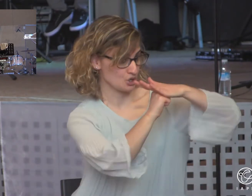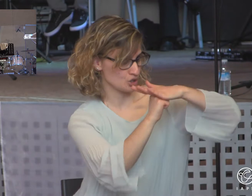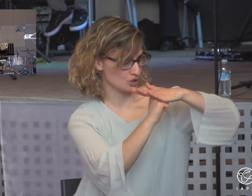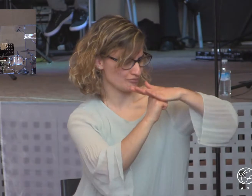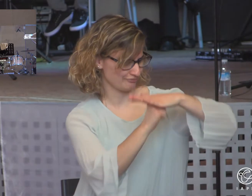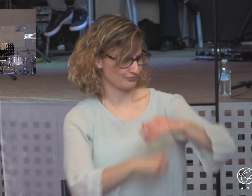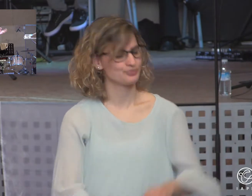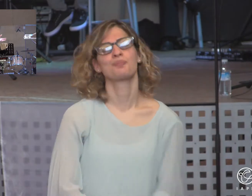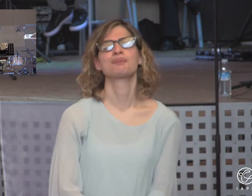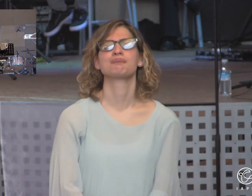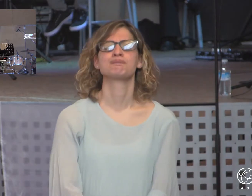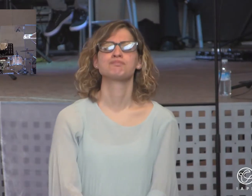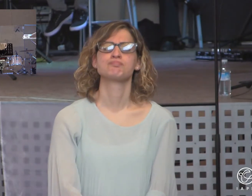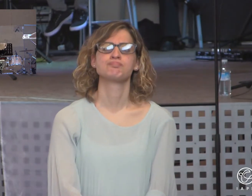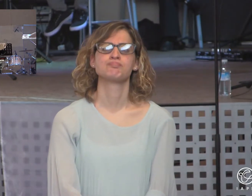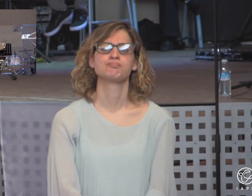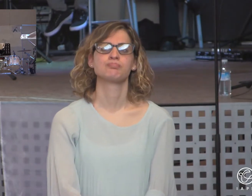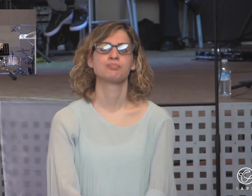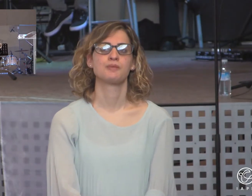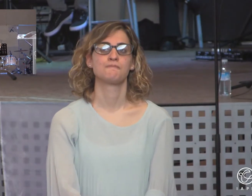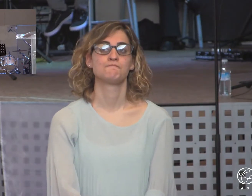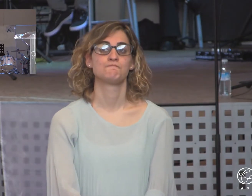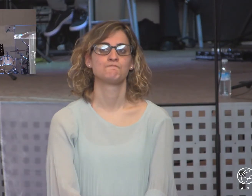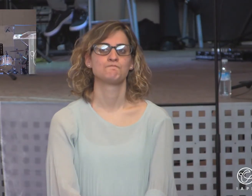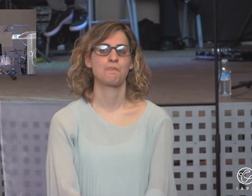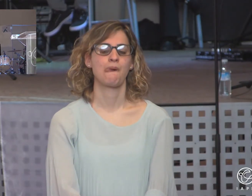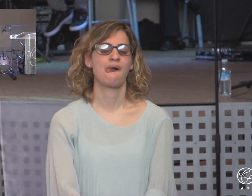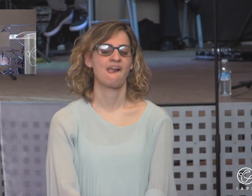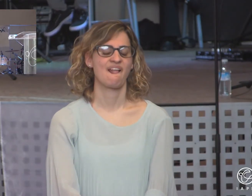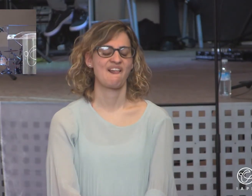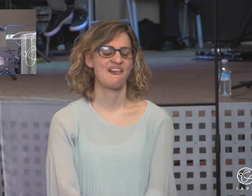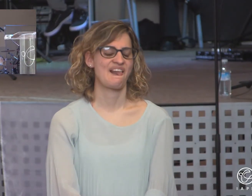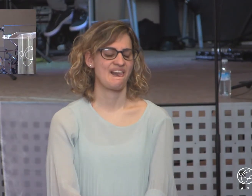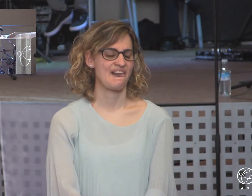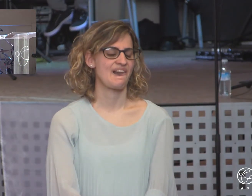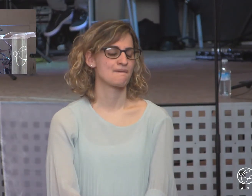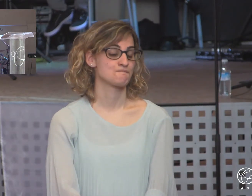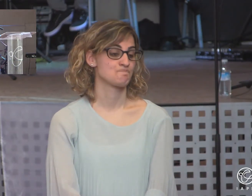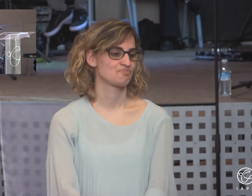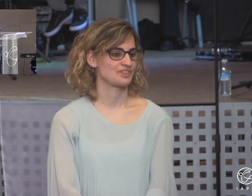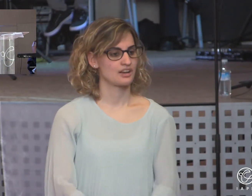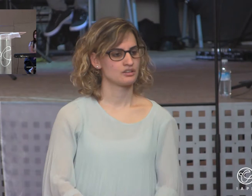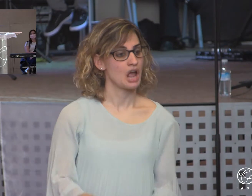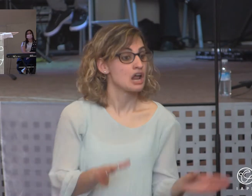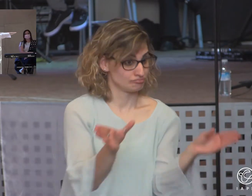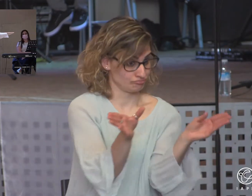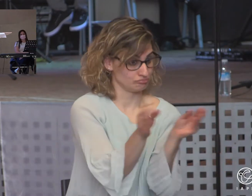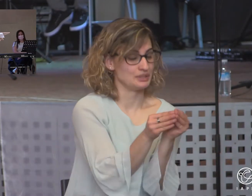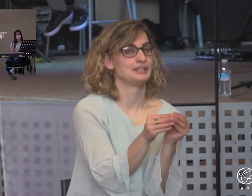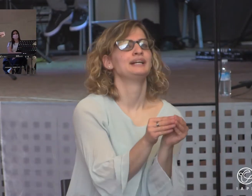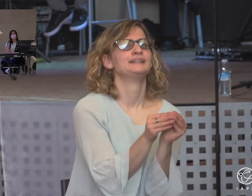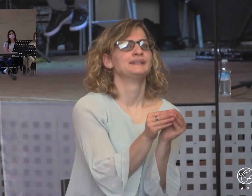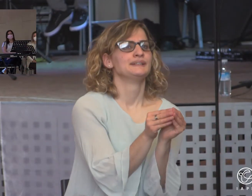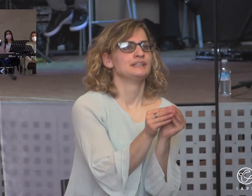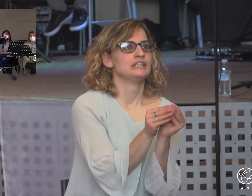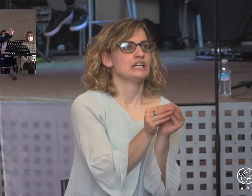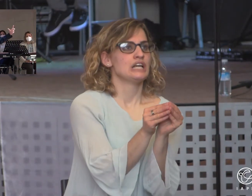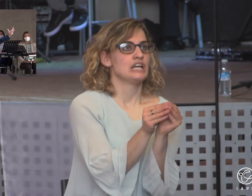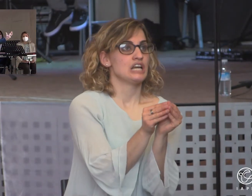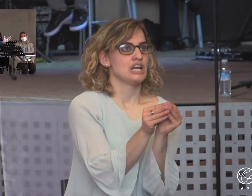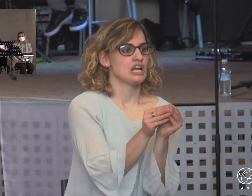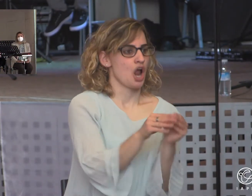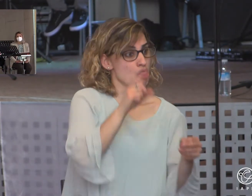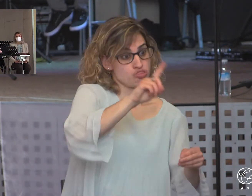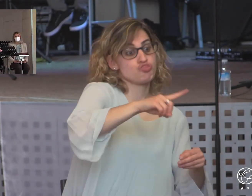Conclusión, después que que José y María están en la celebración, se montan en la caravana